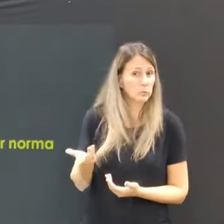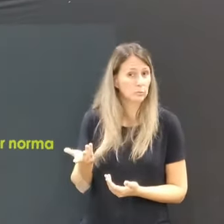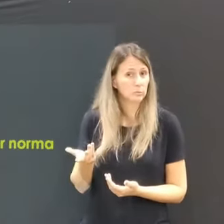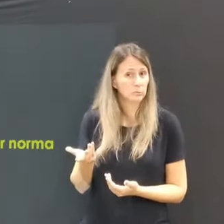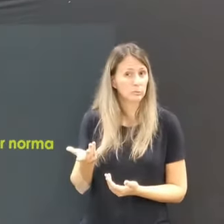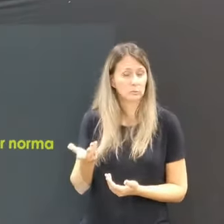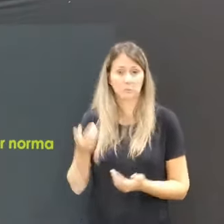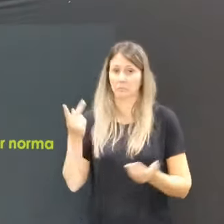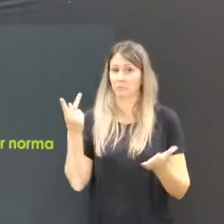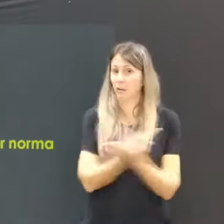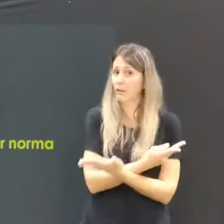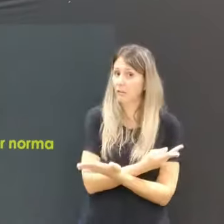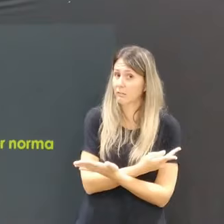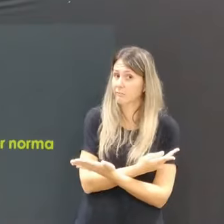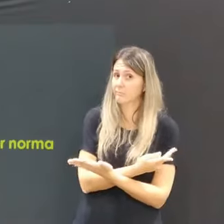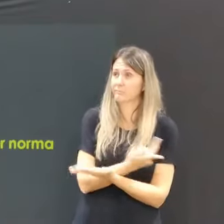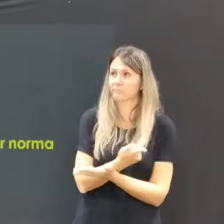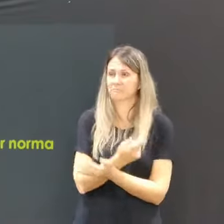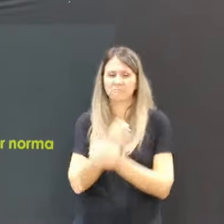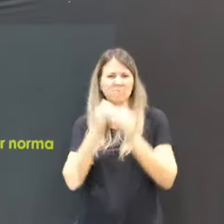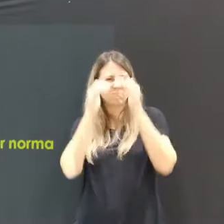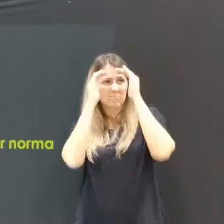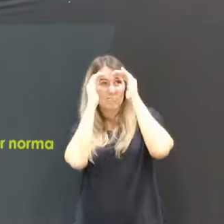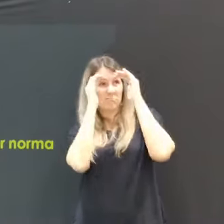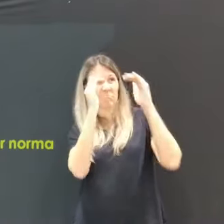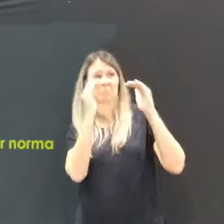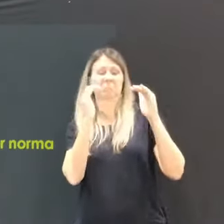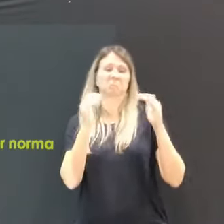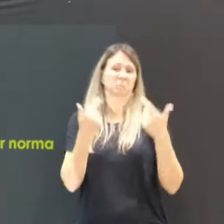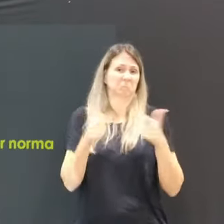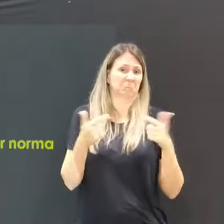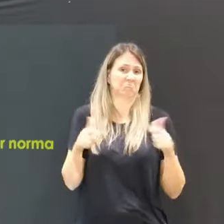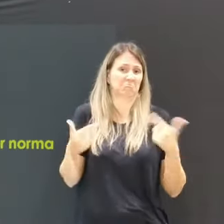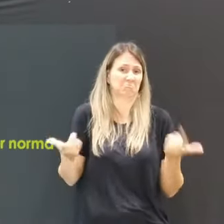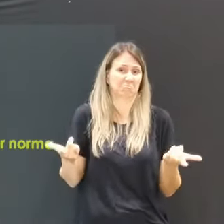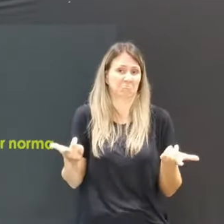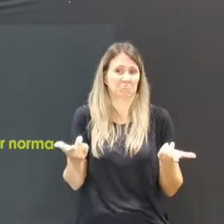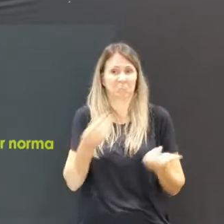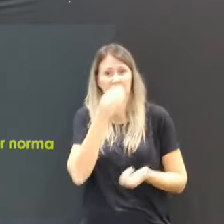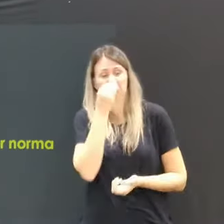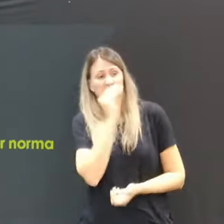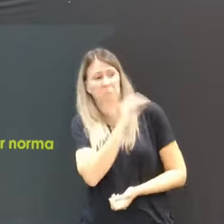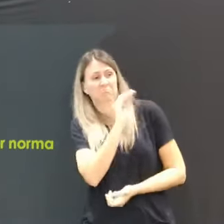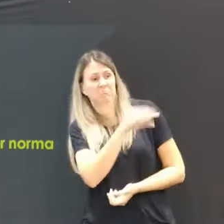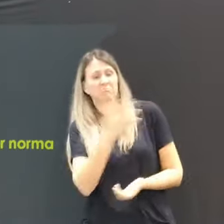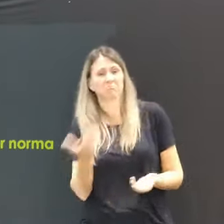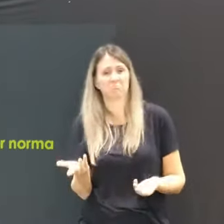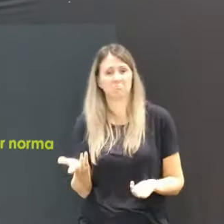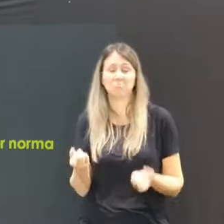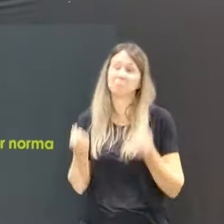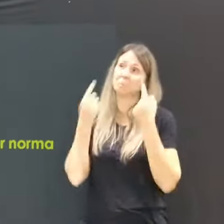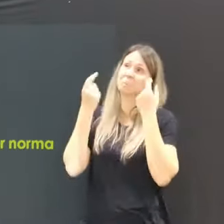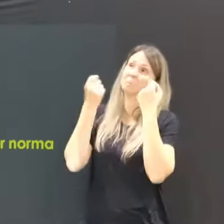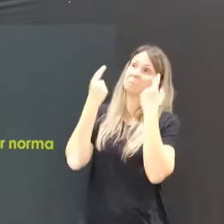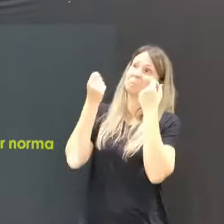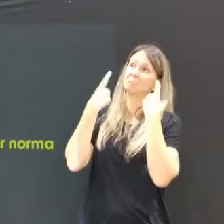O que é desobediência, é erro, é não obedecer ao Senhor, é desprezar a Deus, não